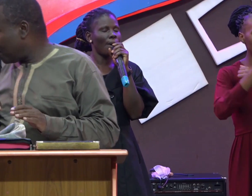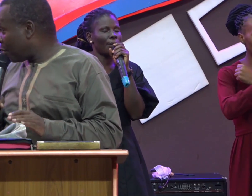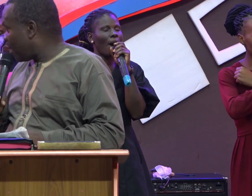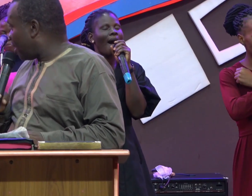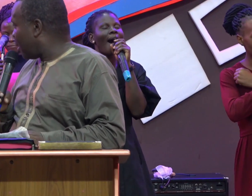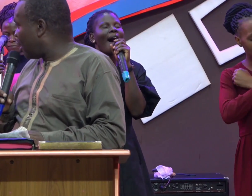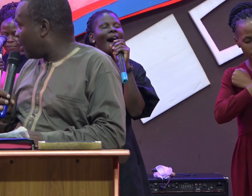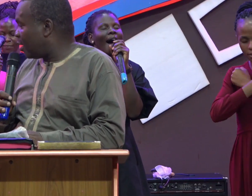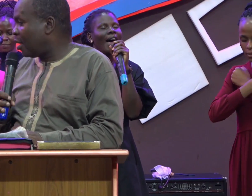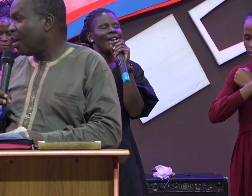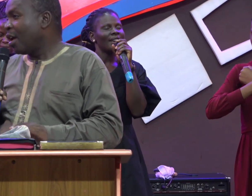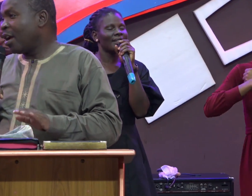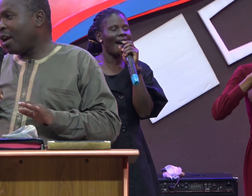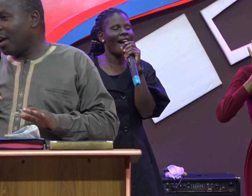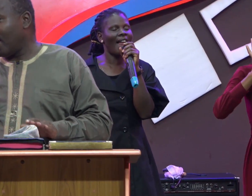olokwa